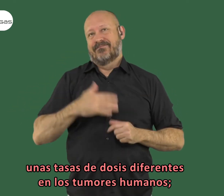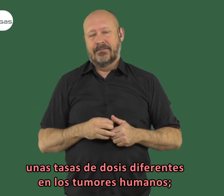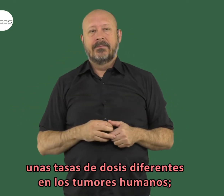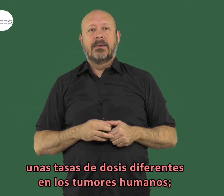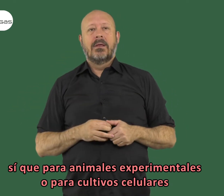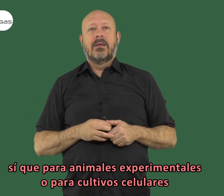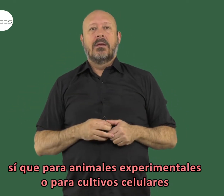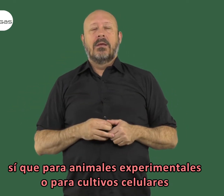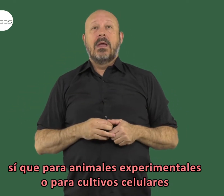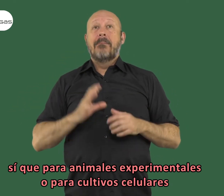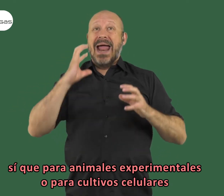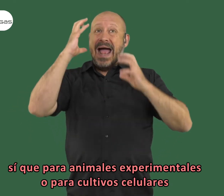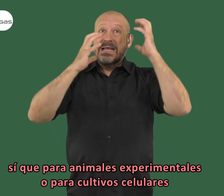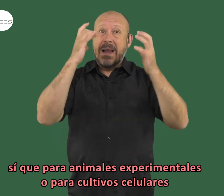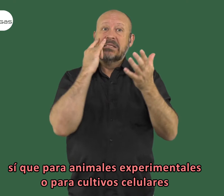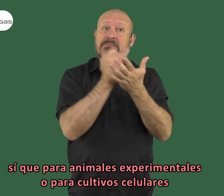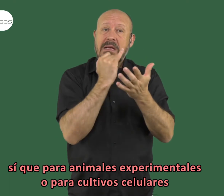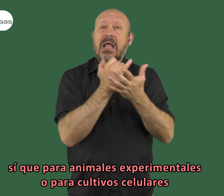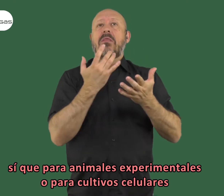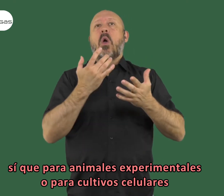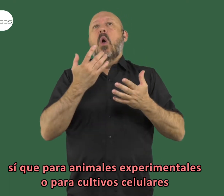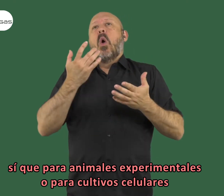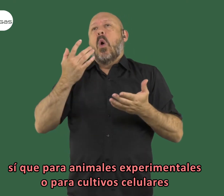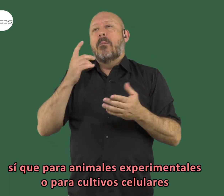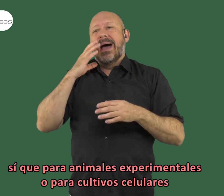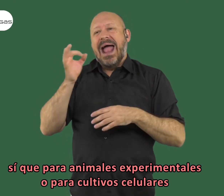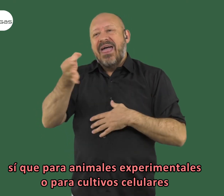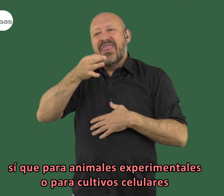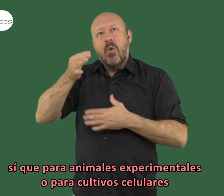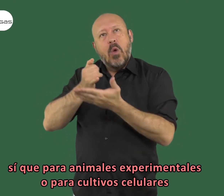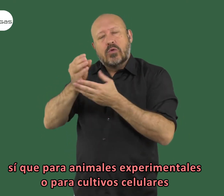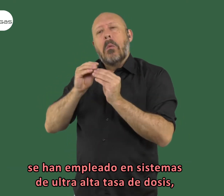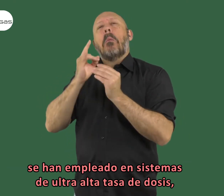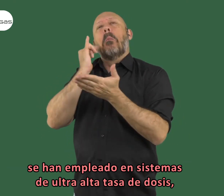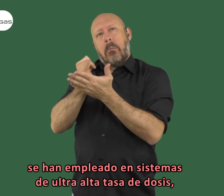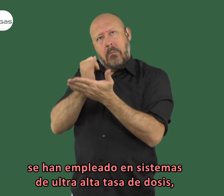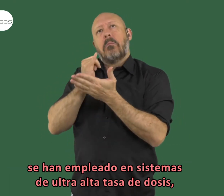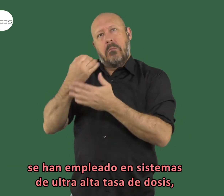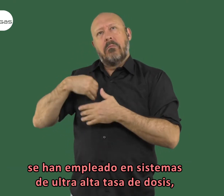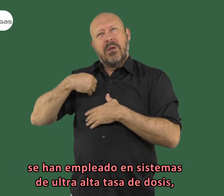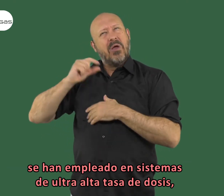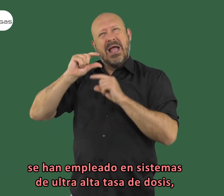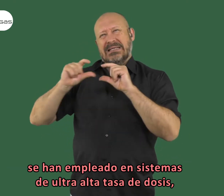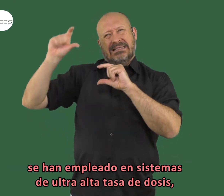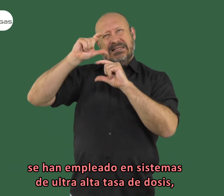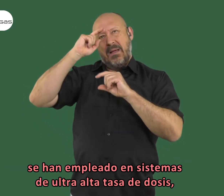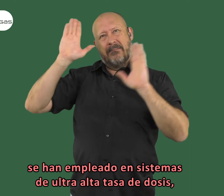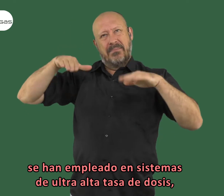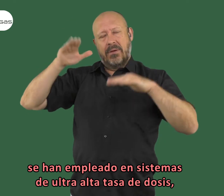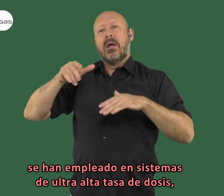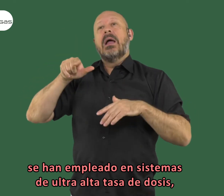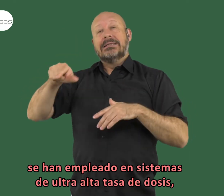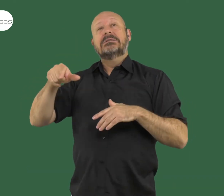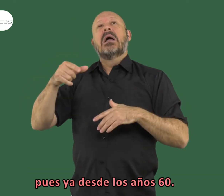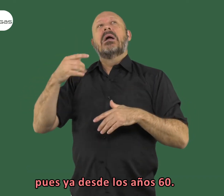tumores humanos. Sí que para animales experimentales o para cultivos celulares se han empleado sistemas de ultra alta